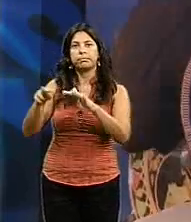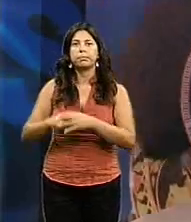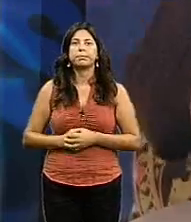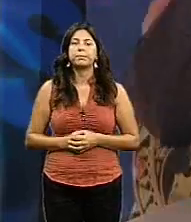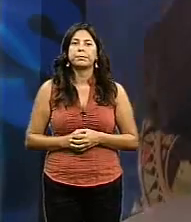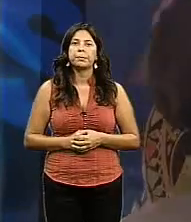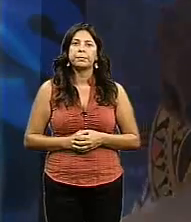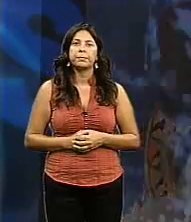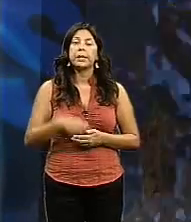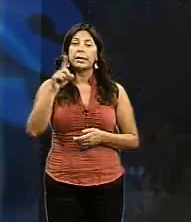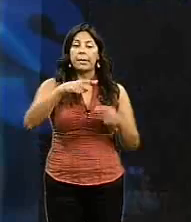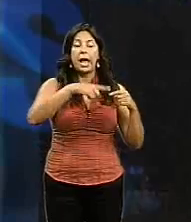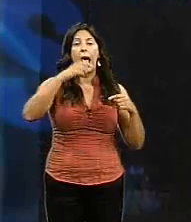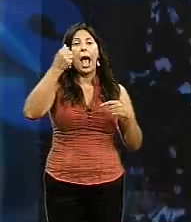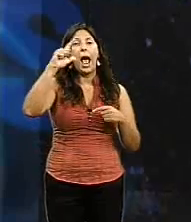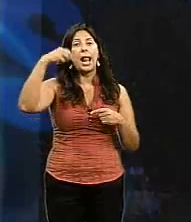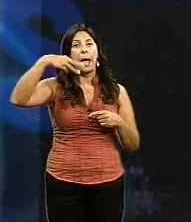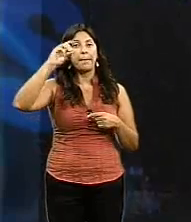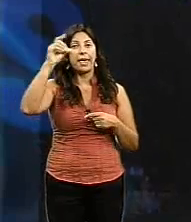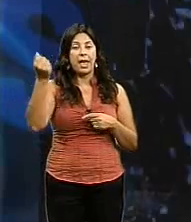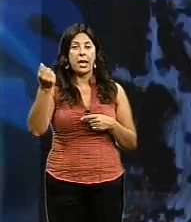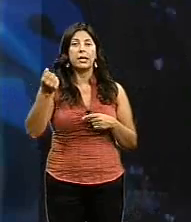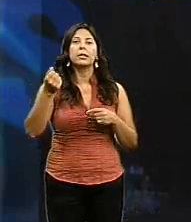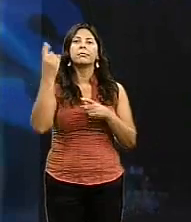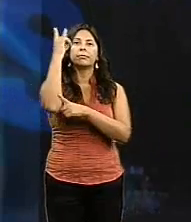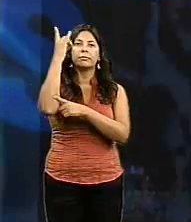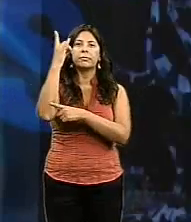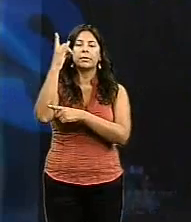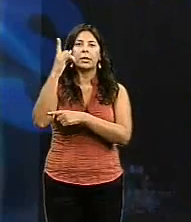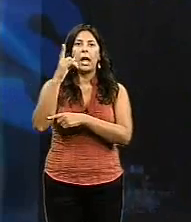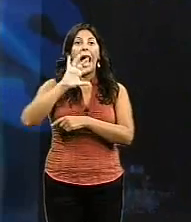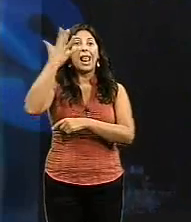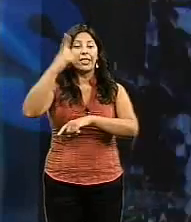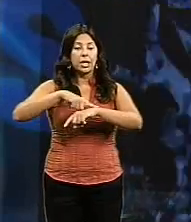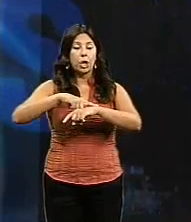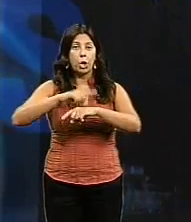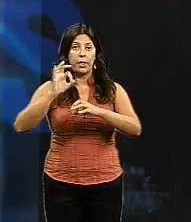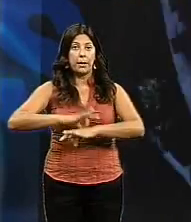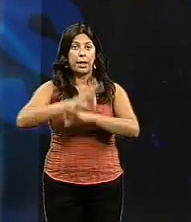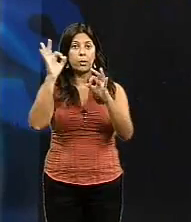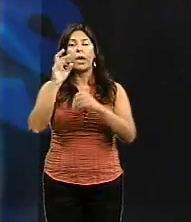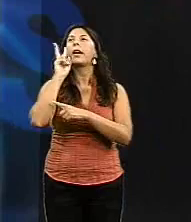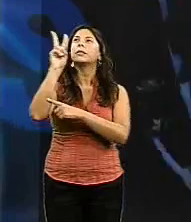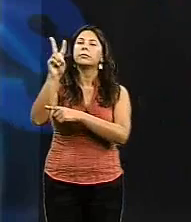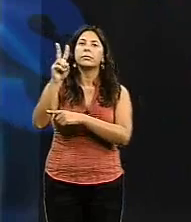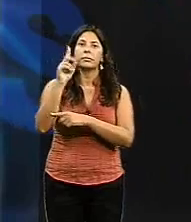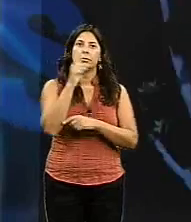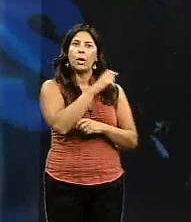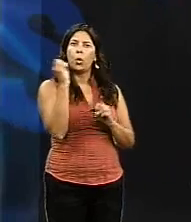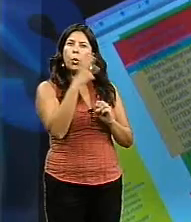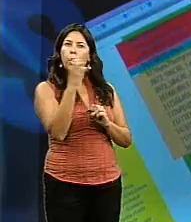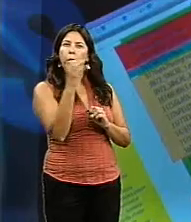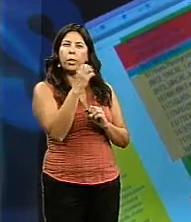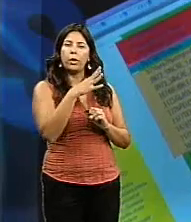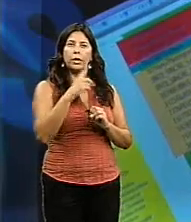Y en la Alameda Podaca el Gran Ficus sería protagonista. A las 5 de la mañana el proyecto experimental de Electrificus crearía una simbiosis entre